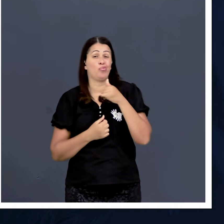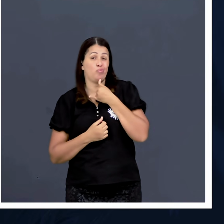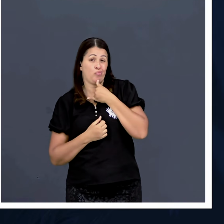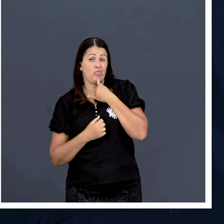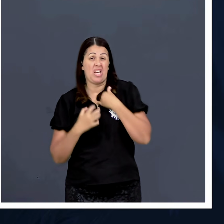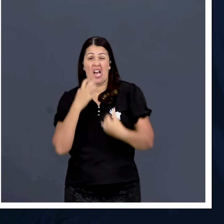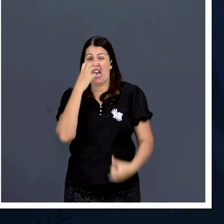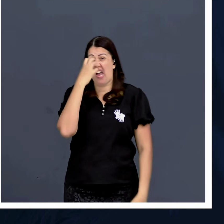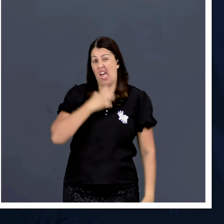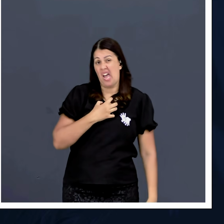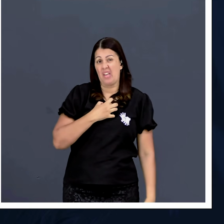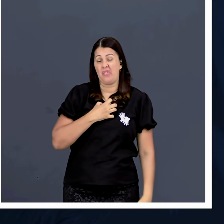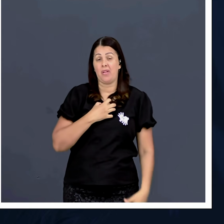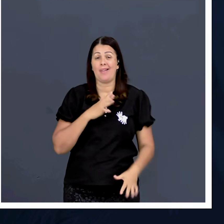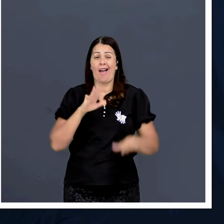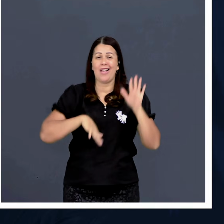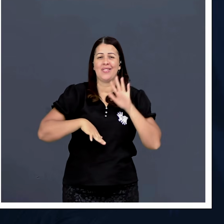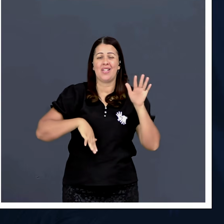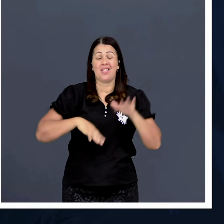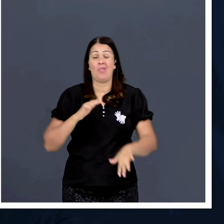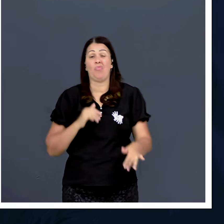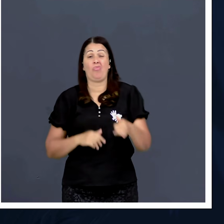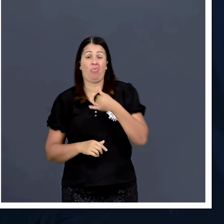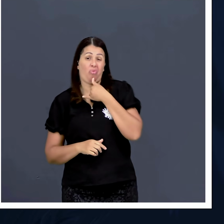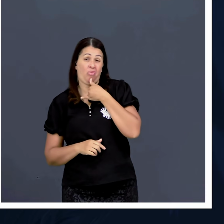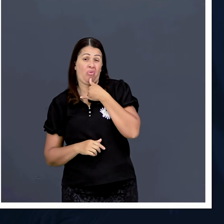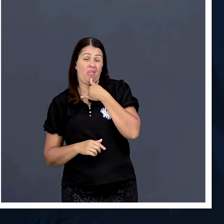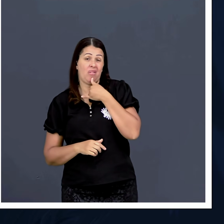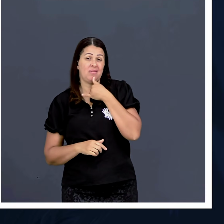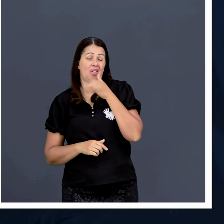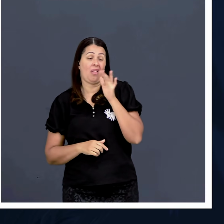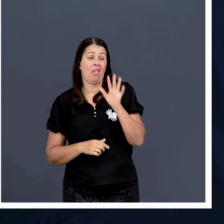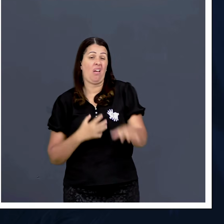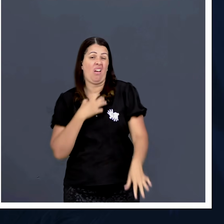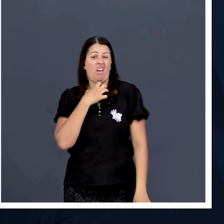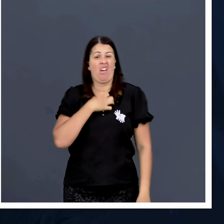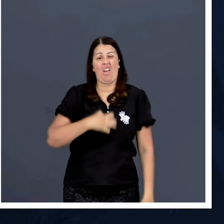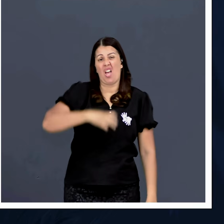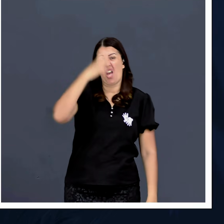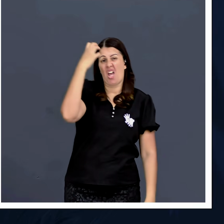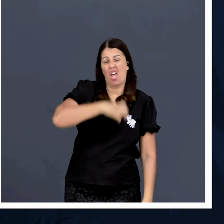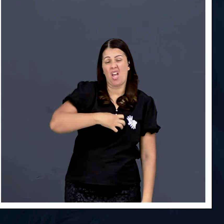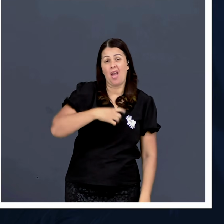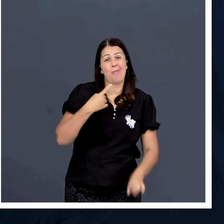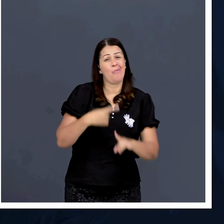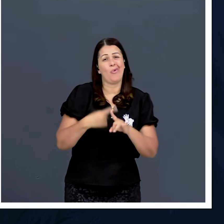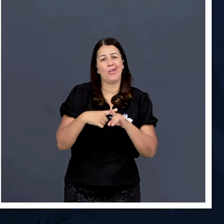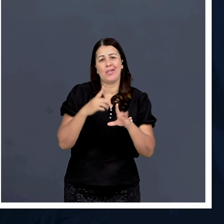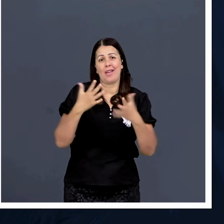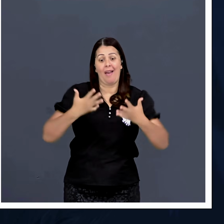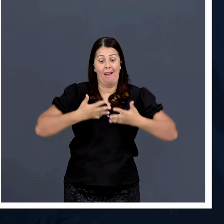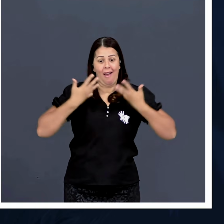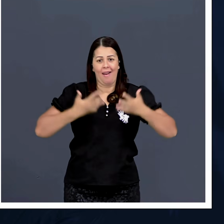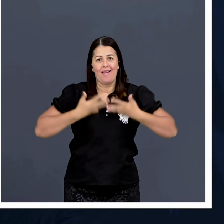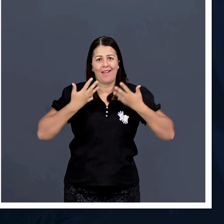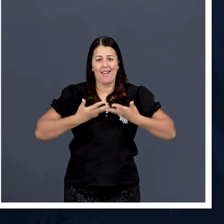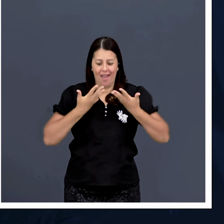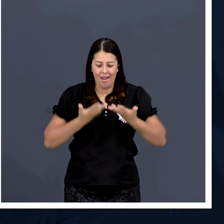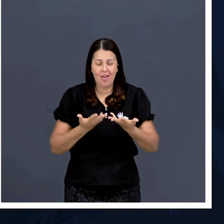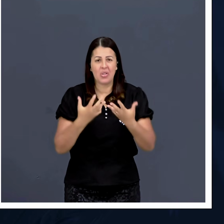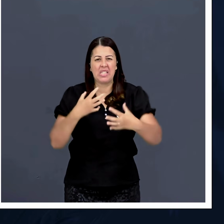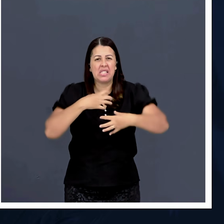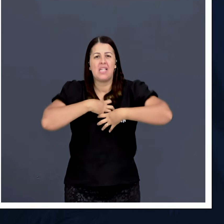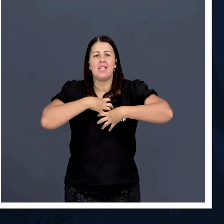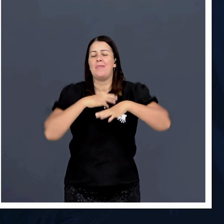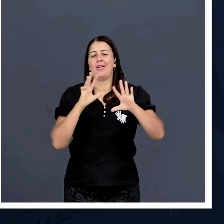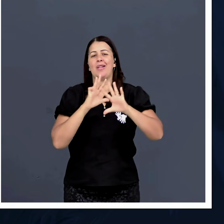raiva, é ira. Às vezes estamos tristes, às vezes com raiva e às vezes não. Por isso que a alegria, ela não é um sentimento. A alegria, ela vem